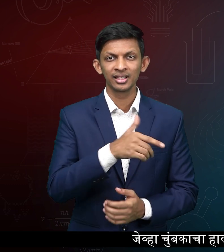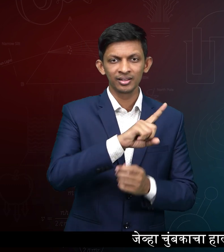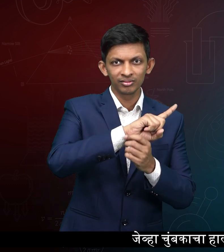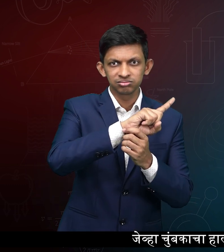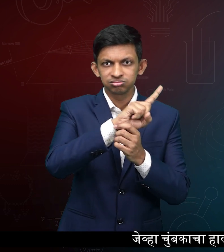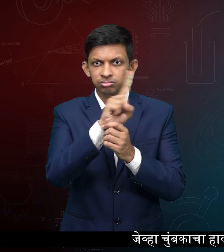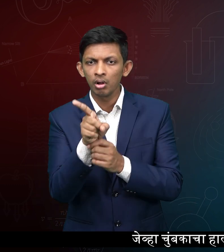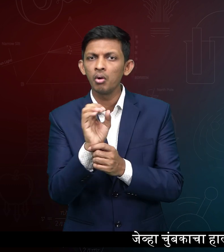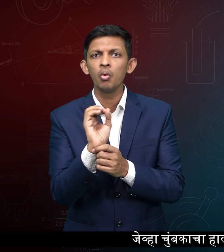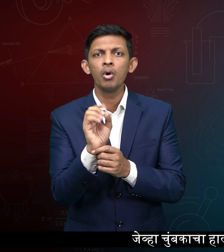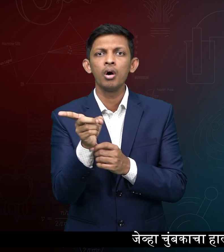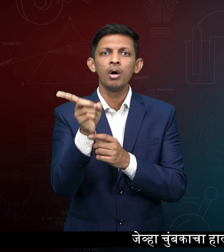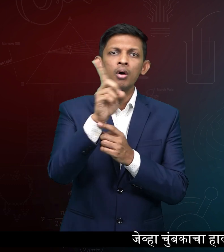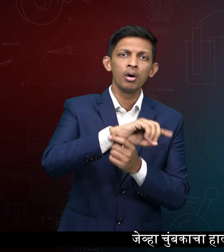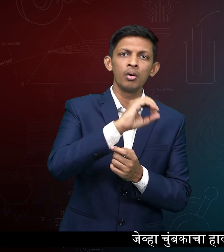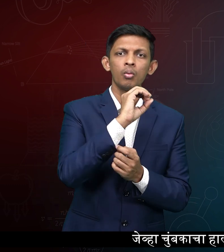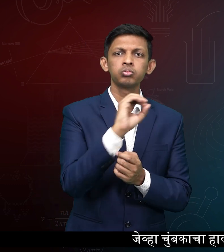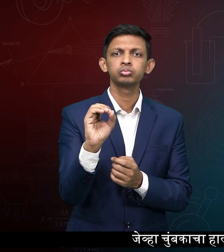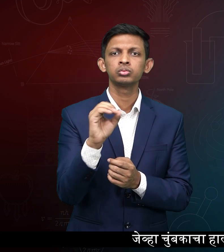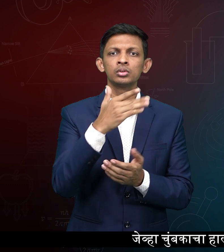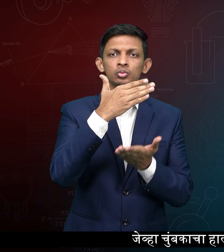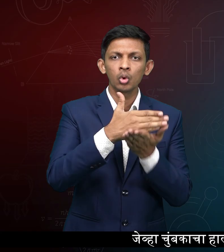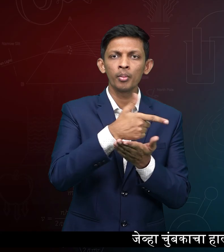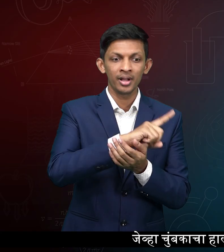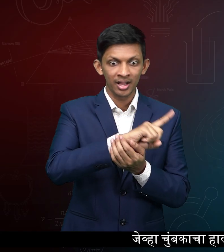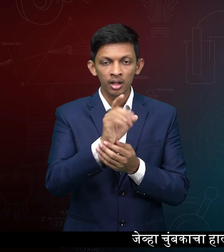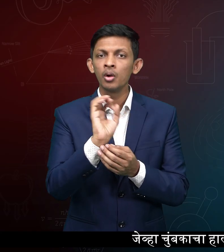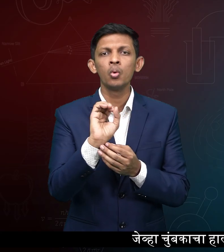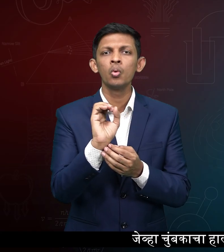जेव्हा चुंबकाचा हालचाल थांबतो तेव्हा विचलन शून्य होते.